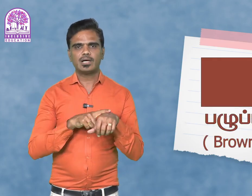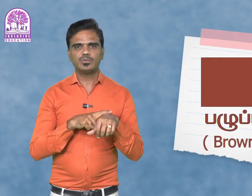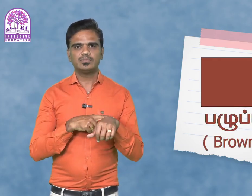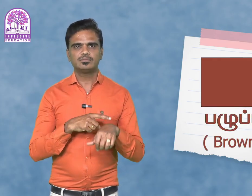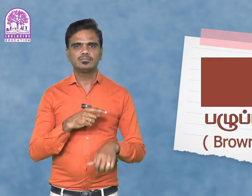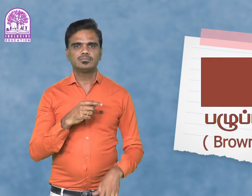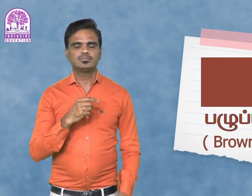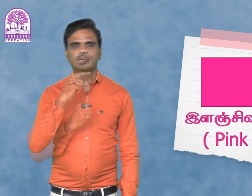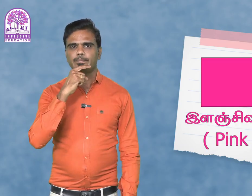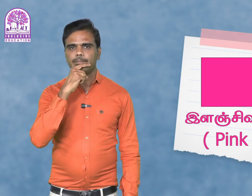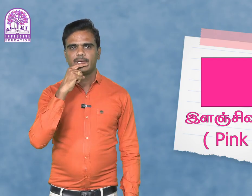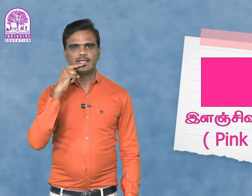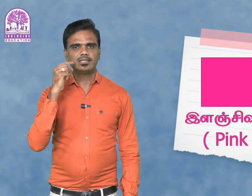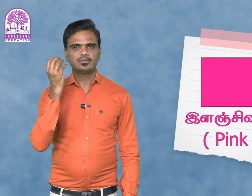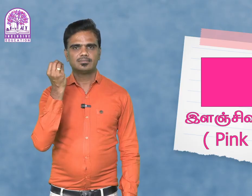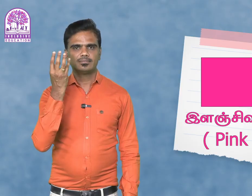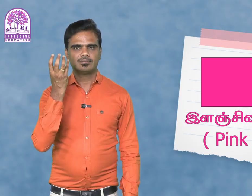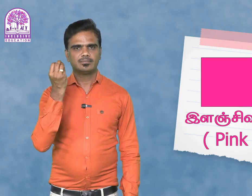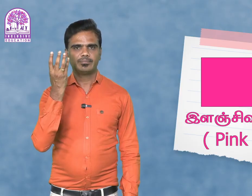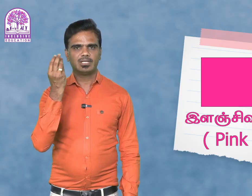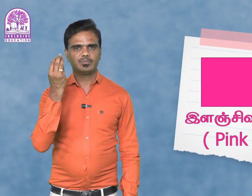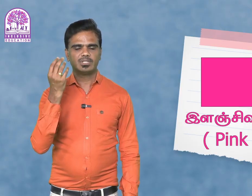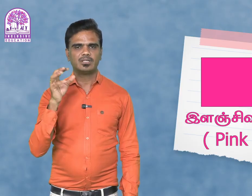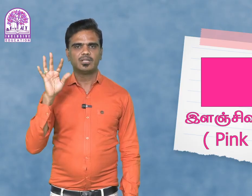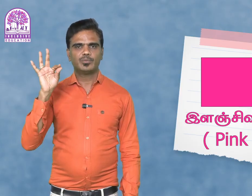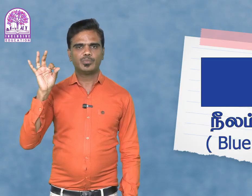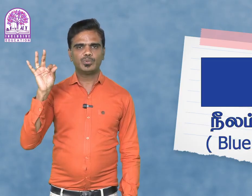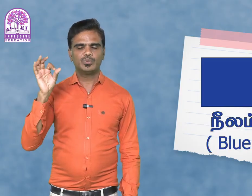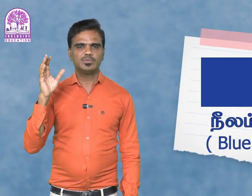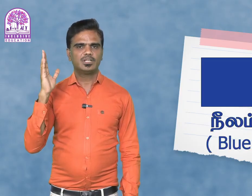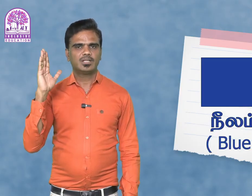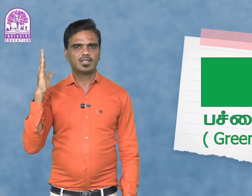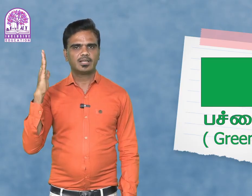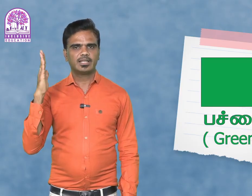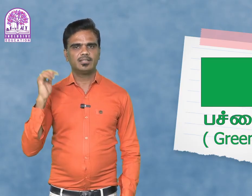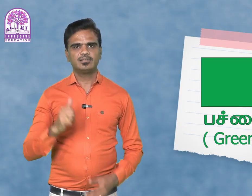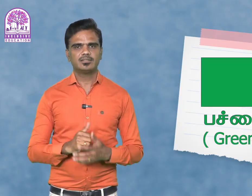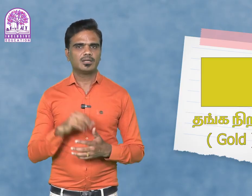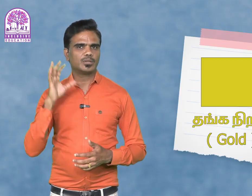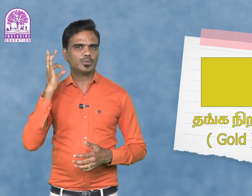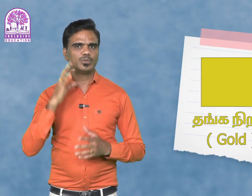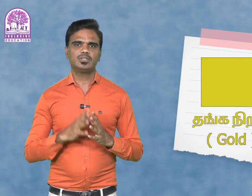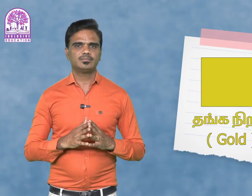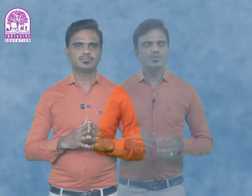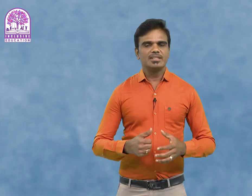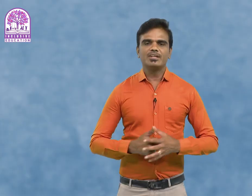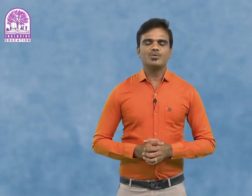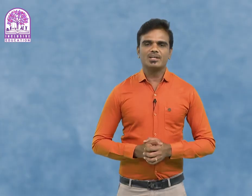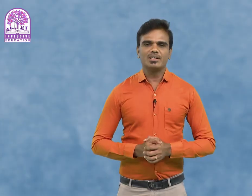ப்ரௌன், பிங்க், புரியுதா, ப்ளூ, க்ரீன், கோல்டு. ஸோ இந்த வீடியோவில் உங்களுக்கு என்ன